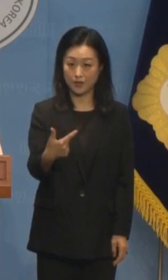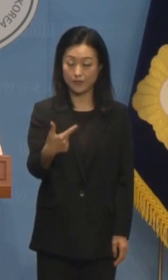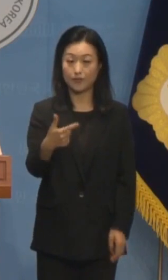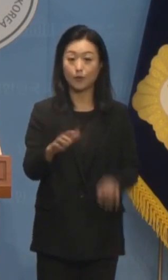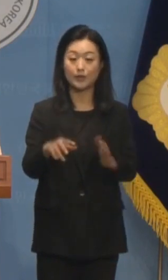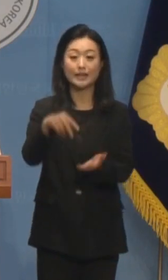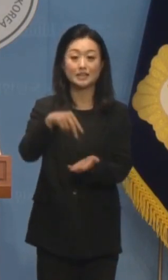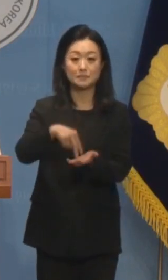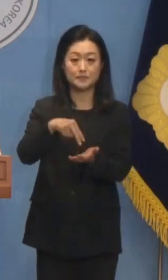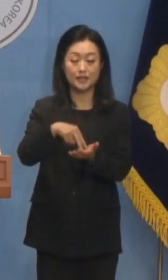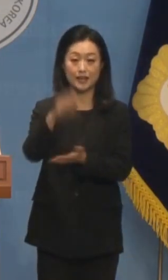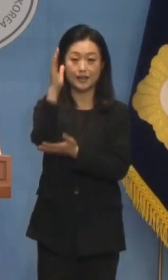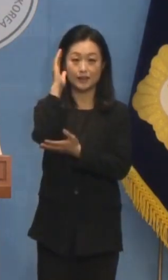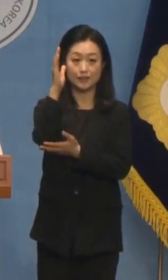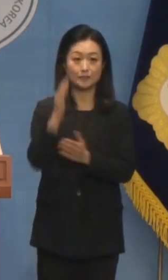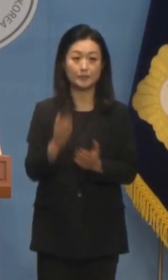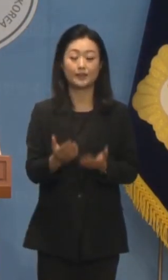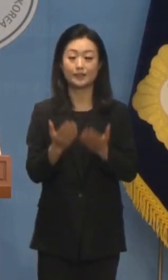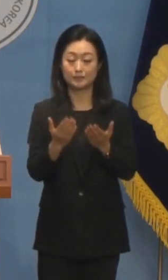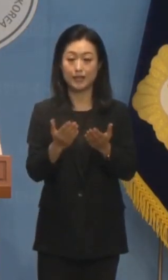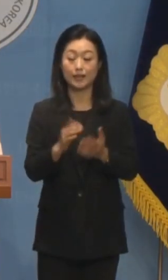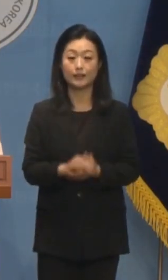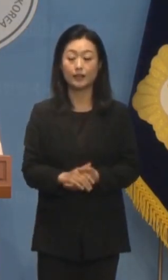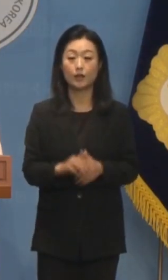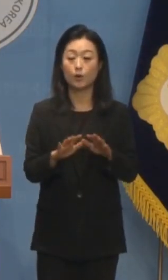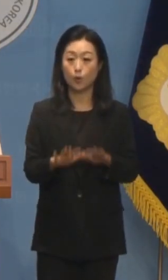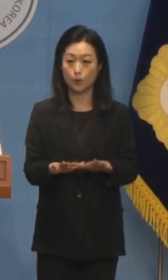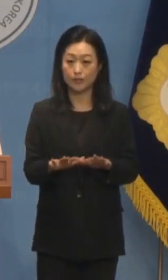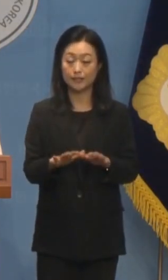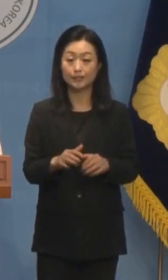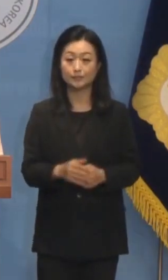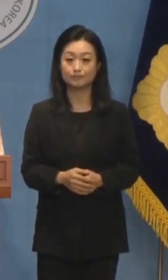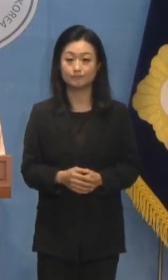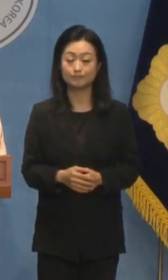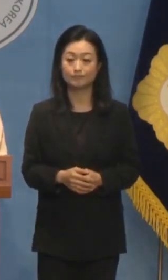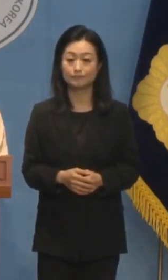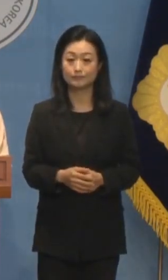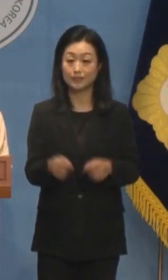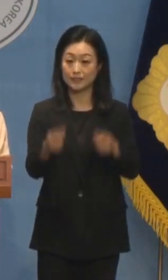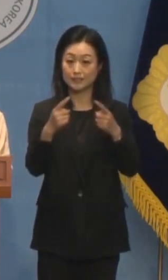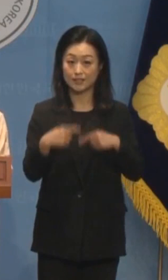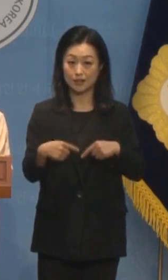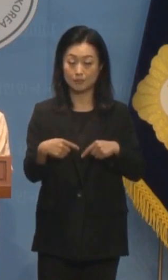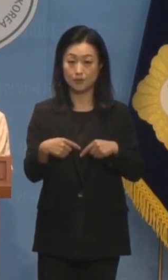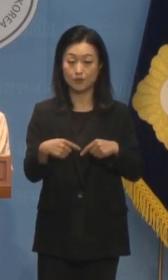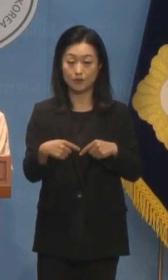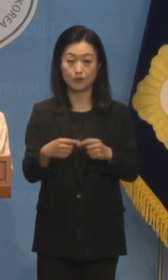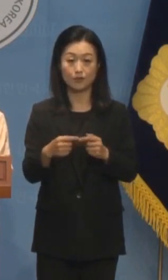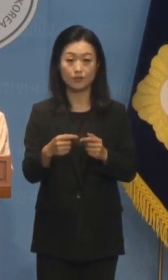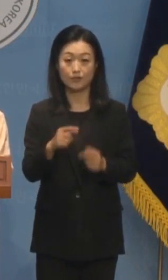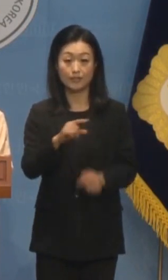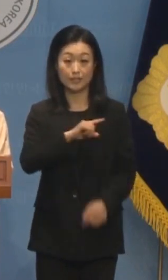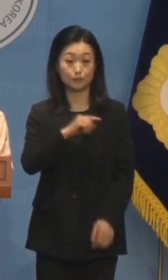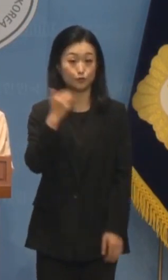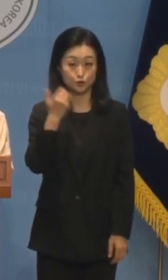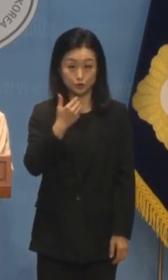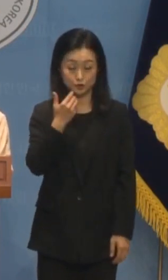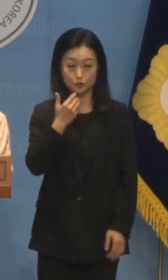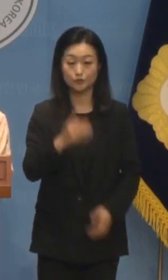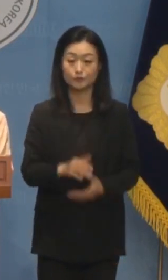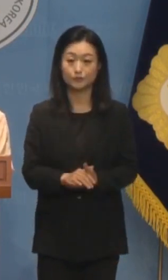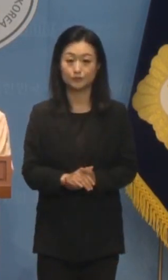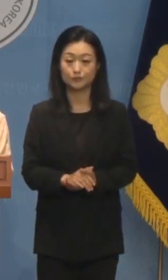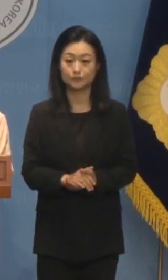입장 발표가 있도록 하겠습니다. 오늘 함께 해주실 분 소개 드립니다. 후보님,